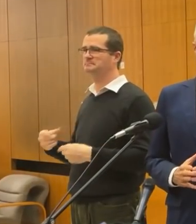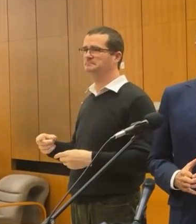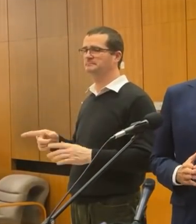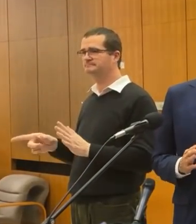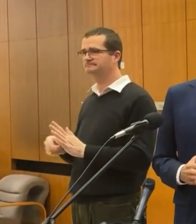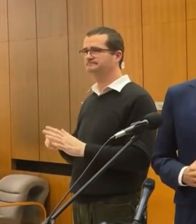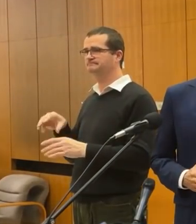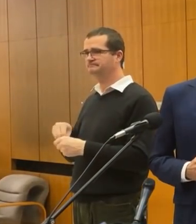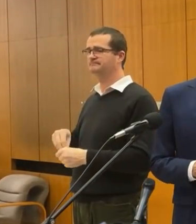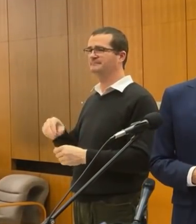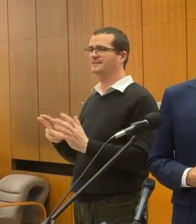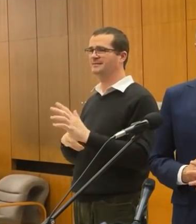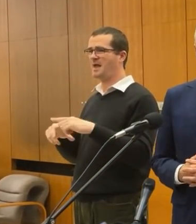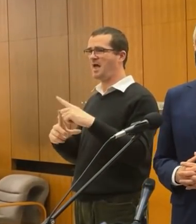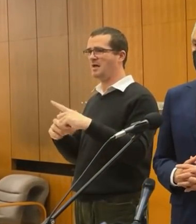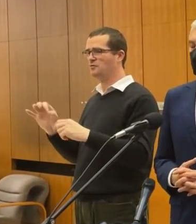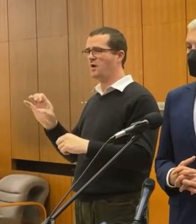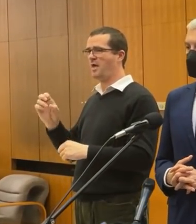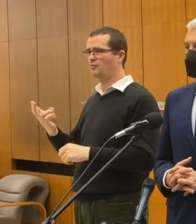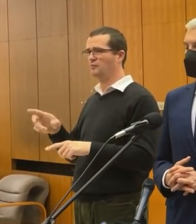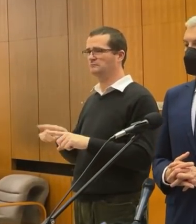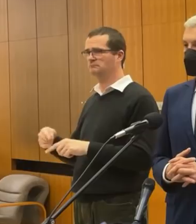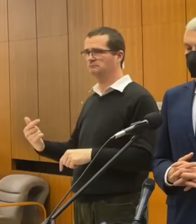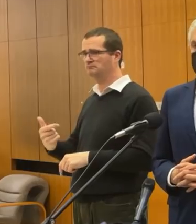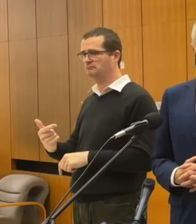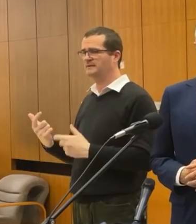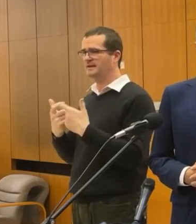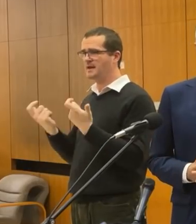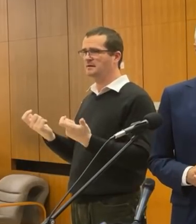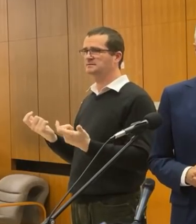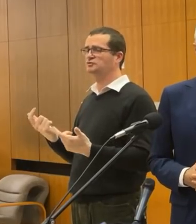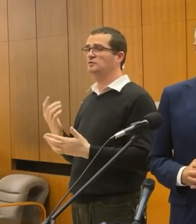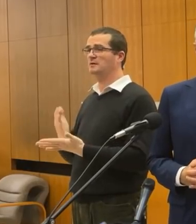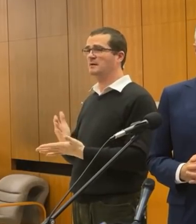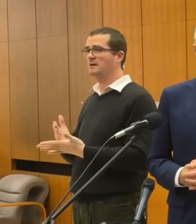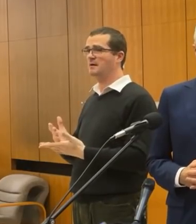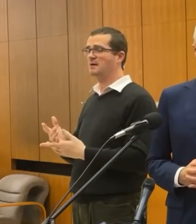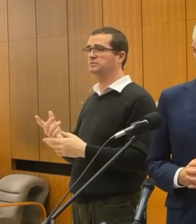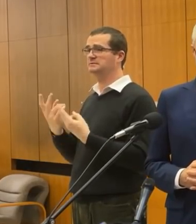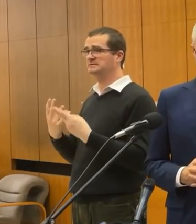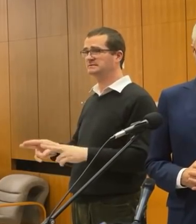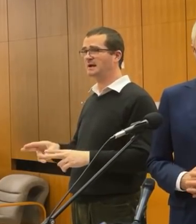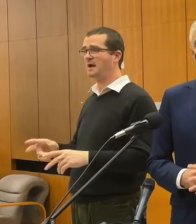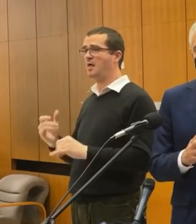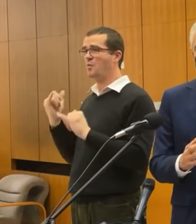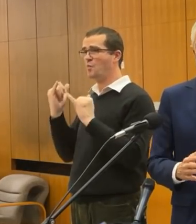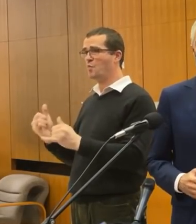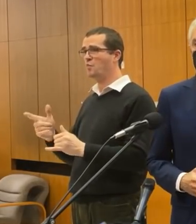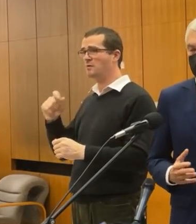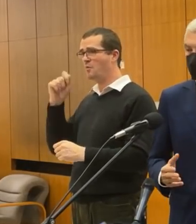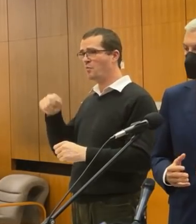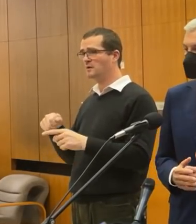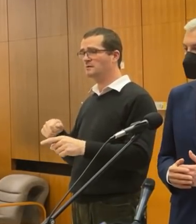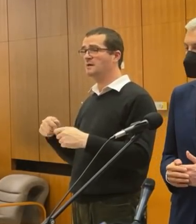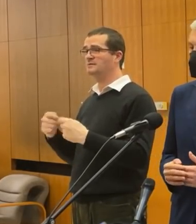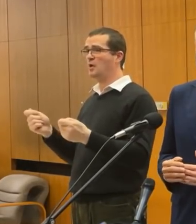ktorých sme súčasťou ako v NATO, tak aj v Európskej únii, je jasné, že v prípade, že by došlo k útoku na Ukrajinu